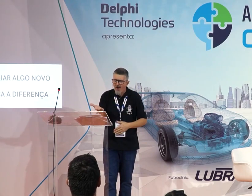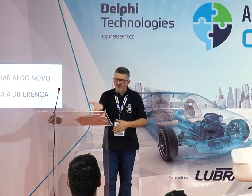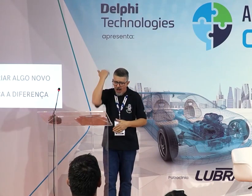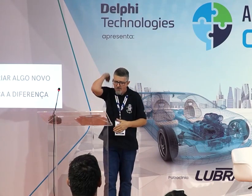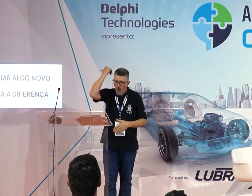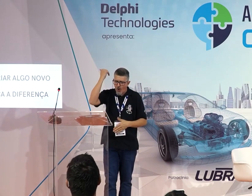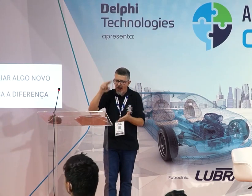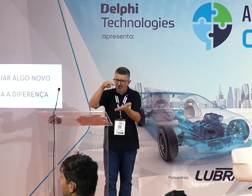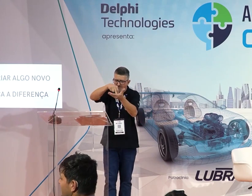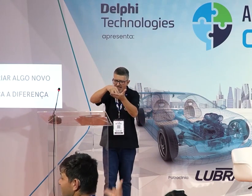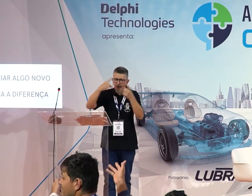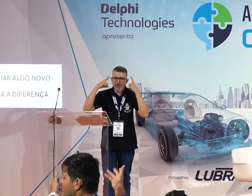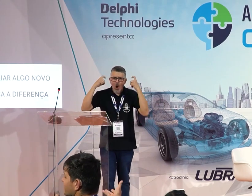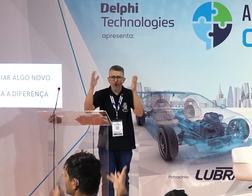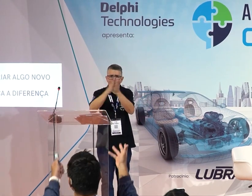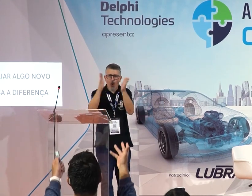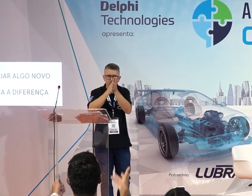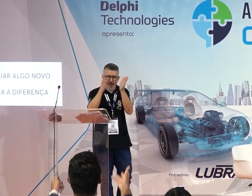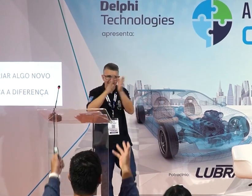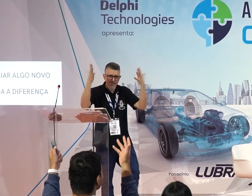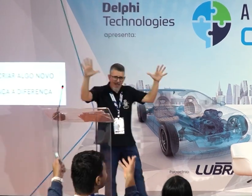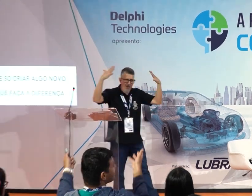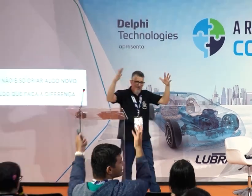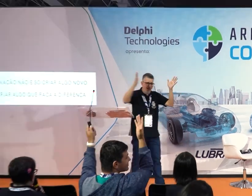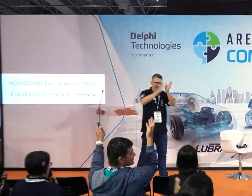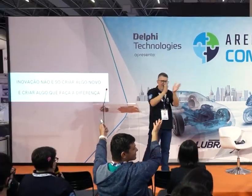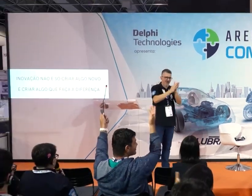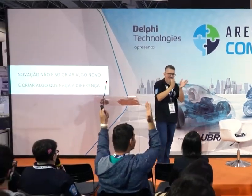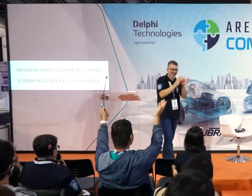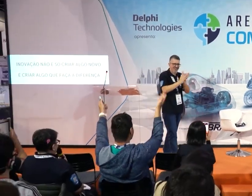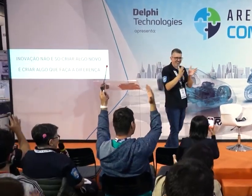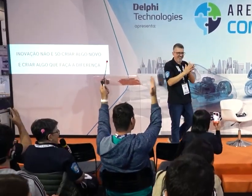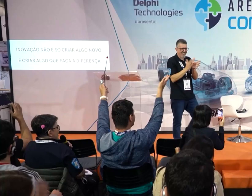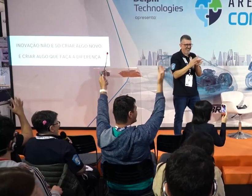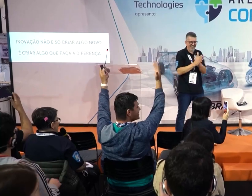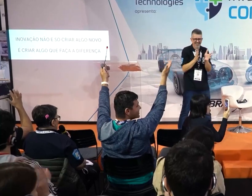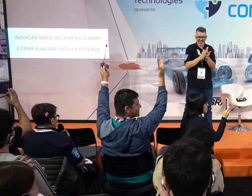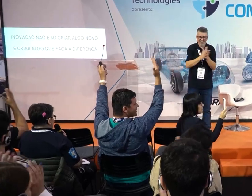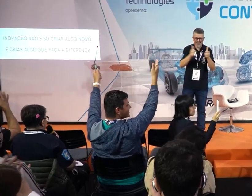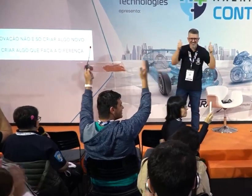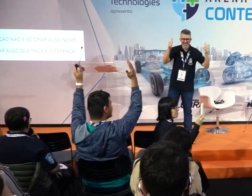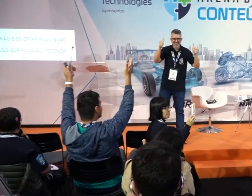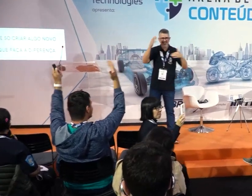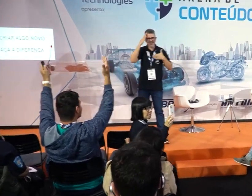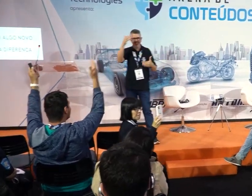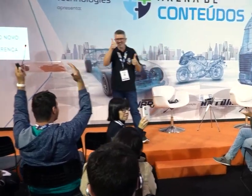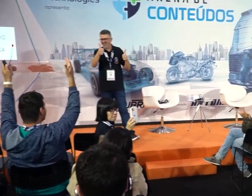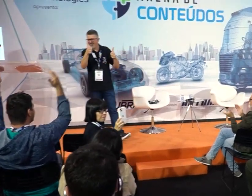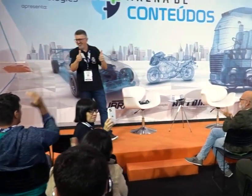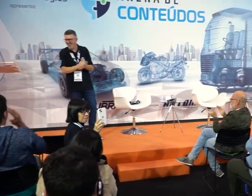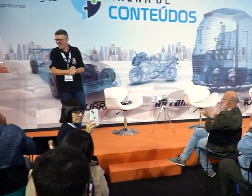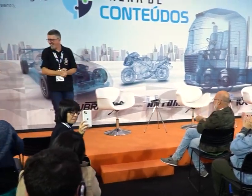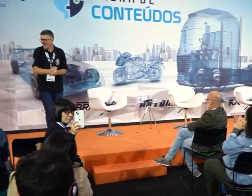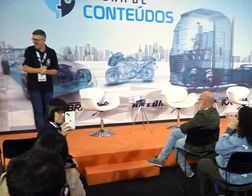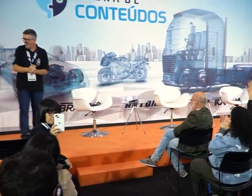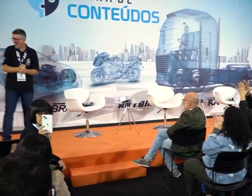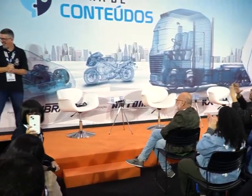palma de ouvintes para a gente faz muito barulho para a gente fazer bastante barulho que ele quer sentir essa